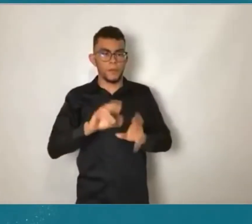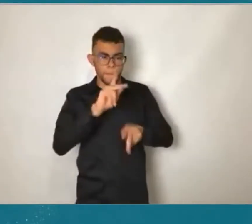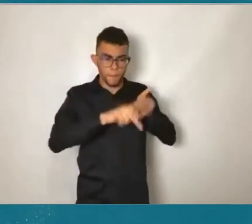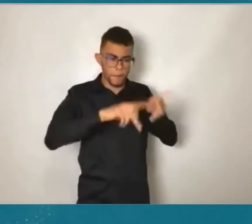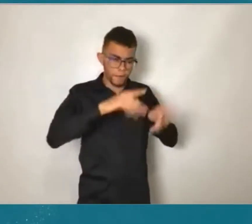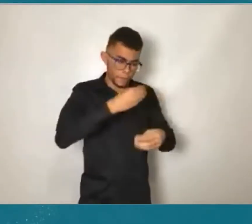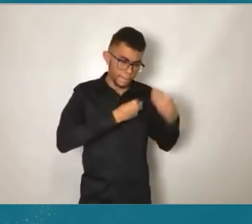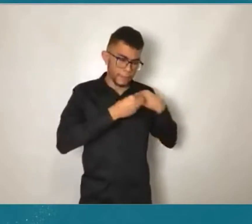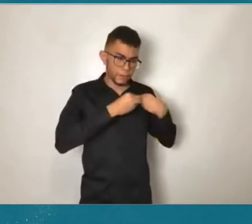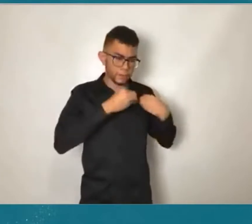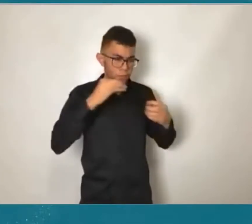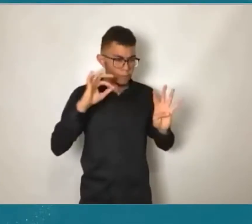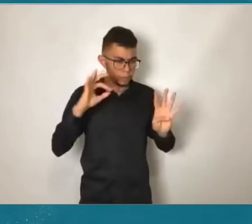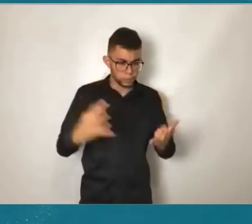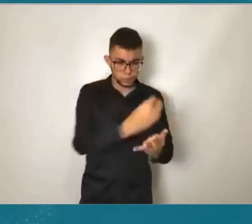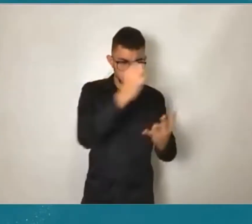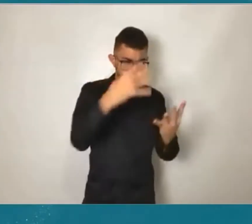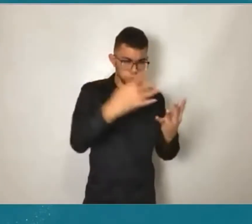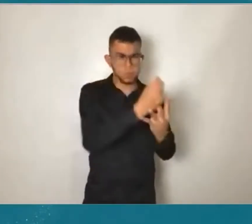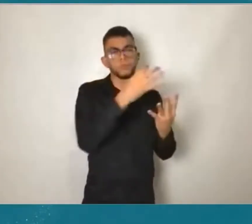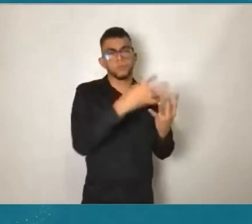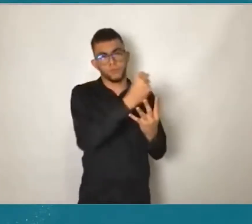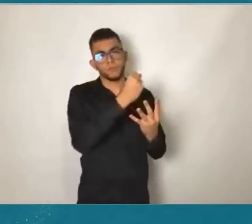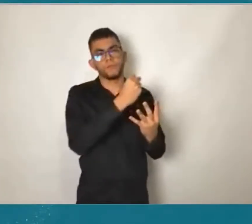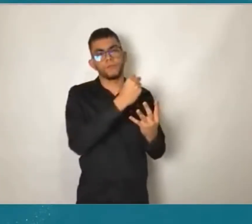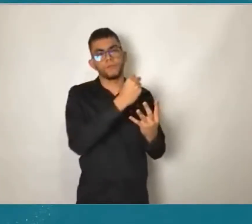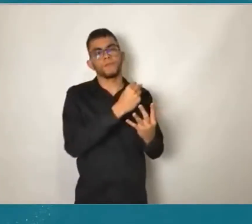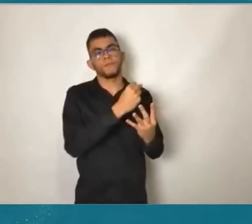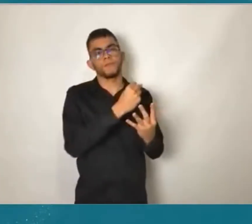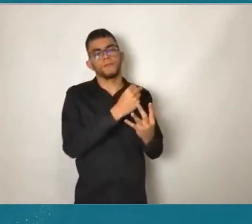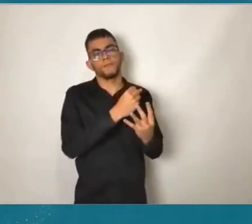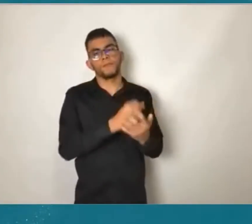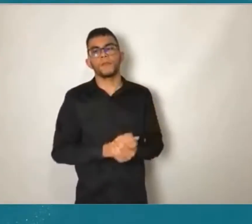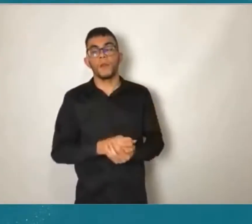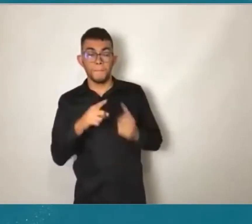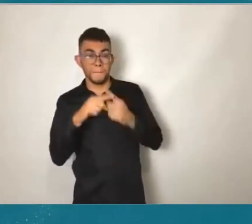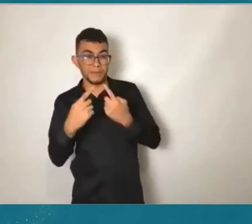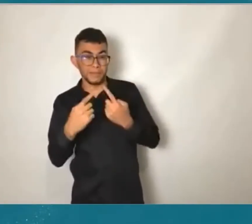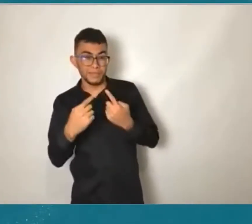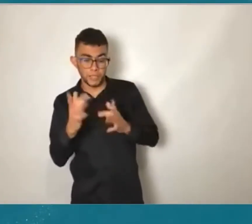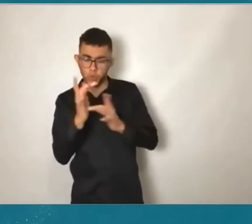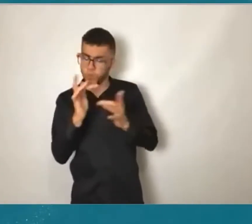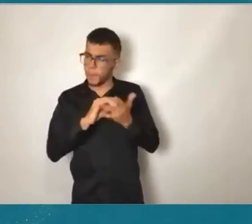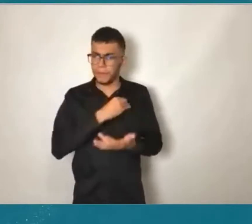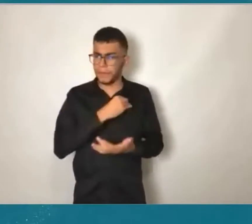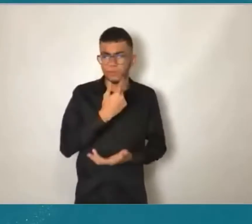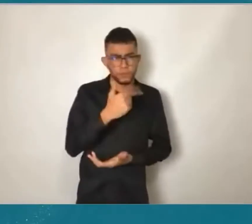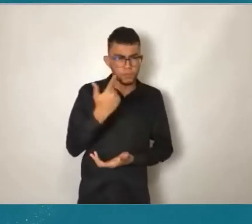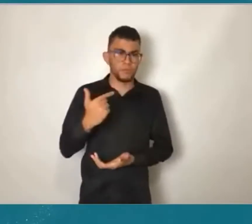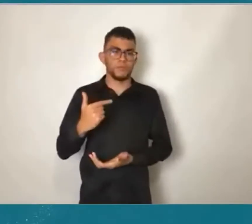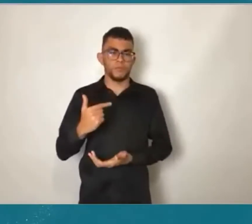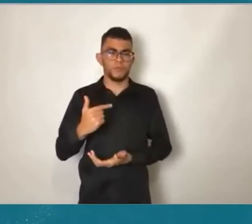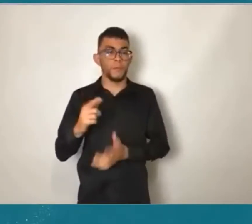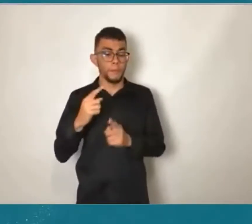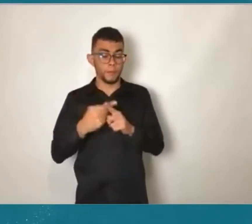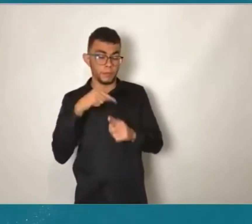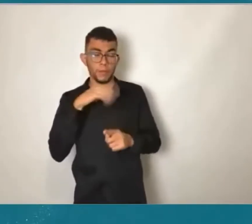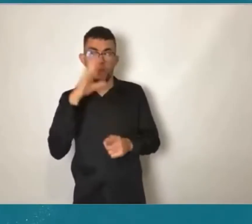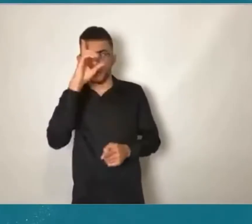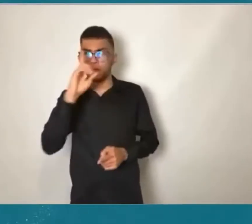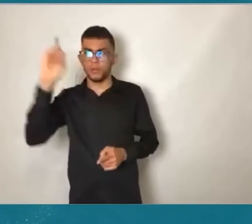quais nunca vieram desde o dia em que Efraim se separou de Judá. Efraim é o reino do norte, reino de Israel,